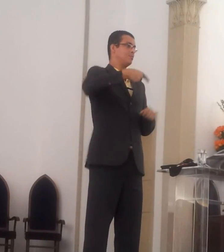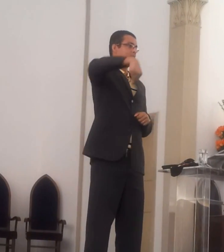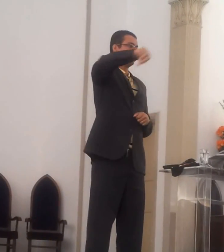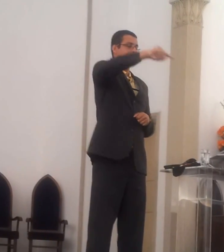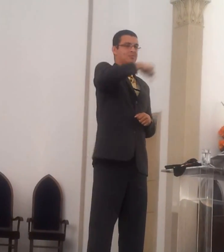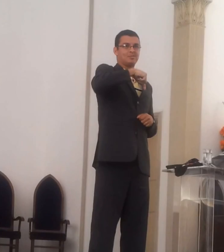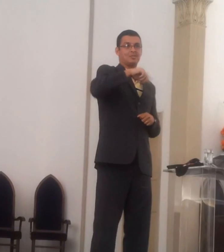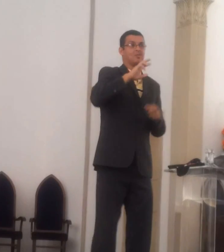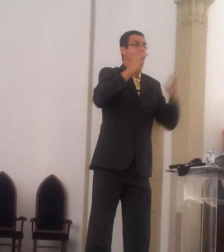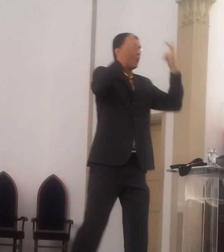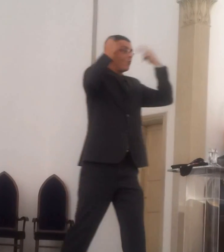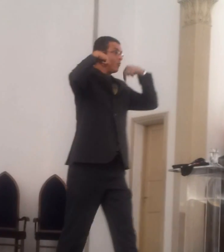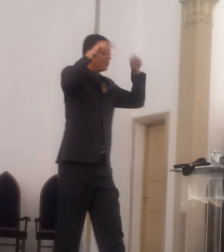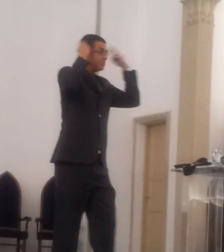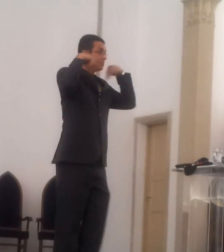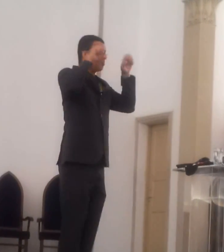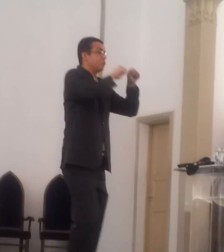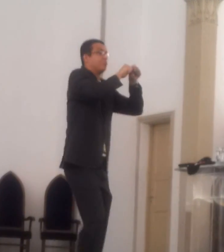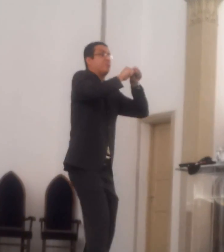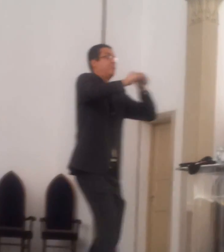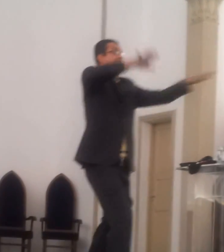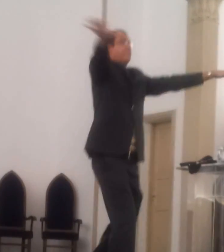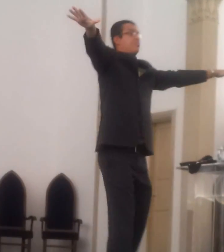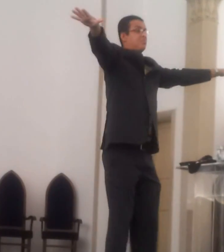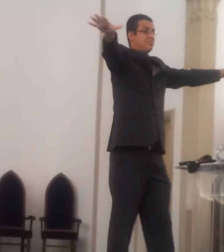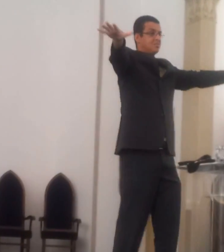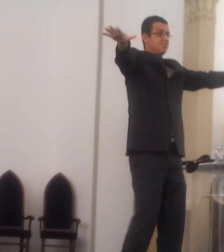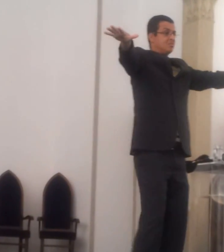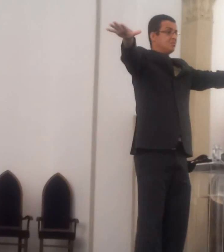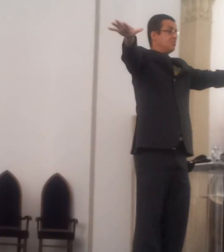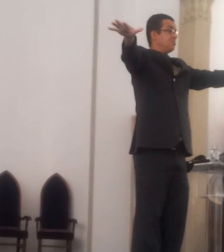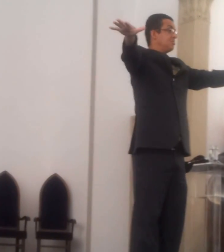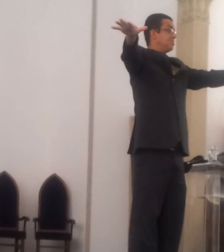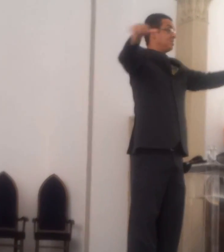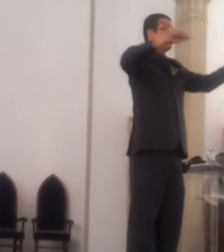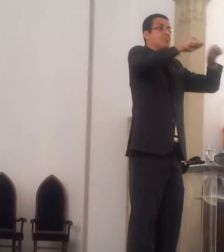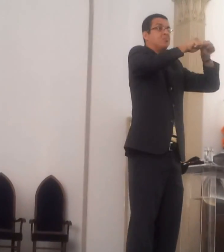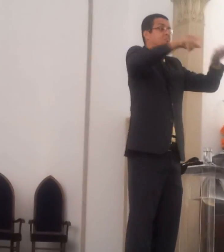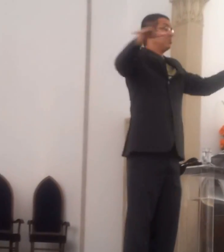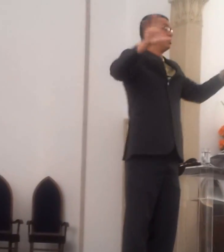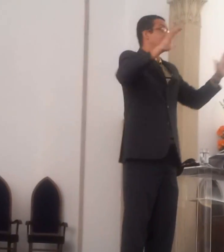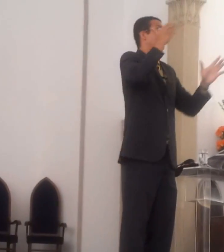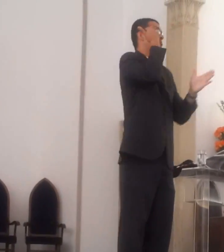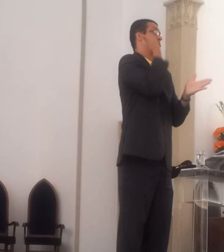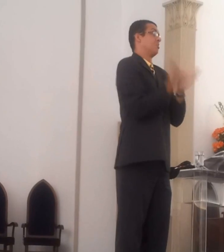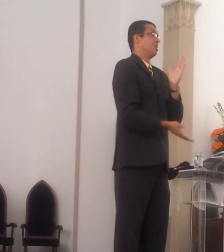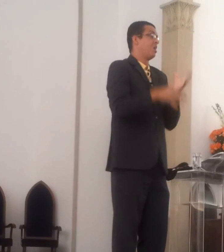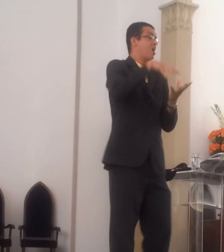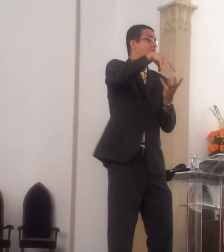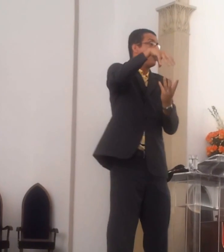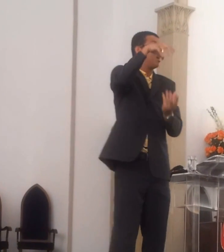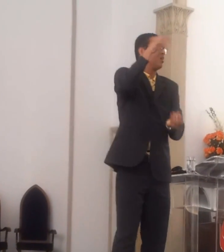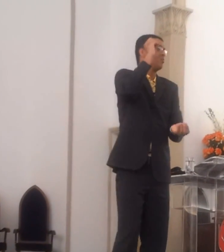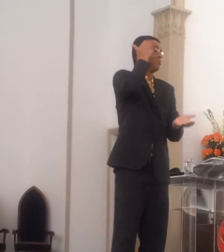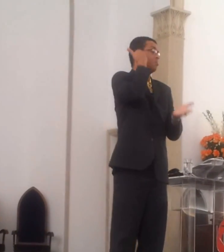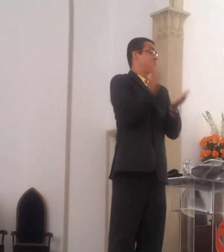Ele é nosso Senhor. Ele está aqui. Nós somos ovelhas. E as ovelhas estão espalhadas lá fora. Muitas ovelhas espalhadas, perdidas. A